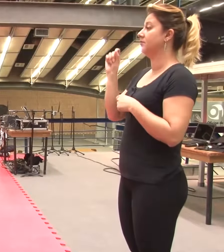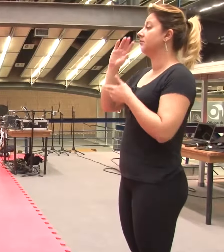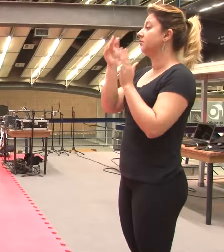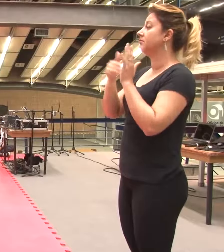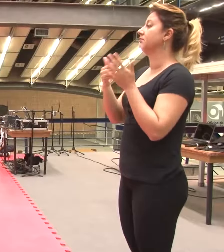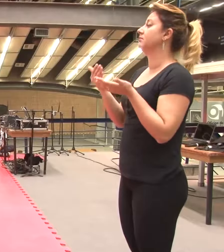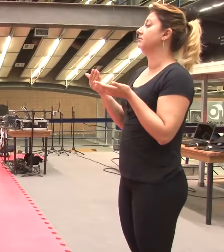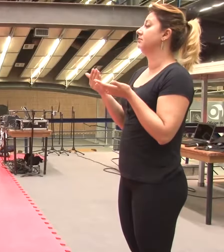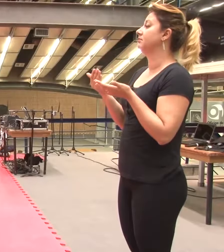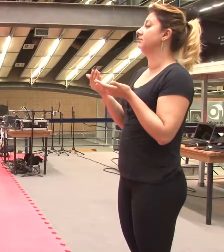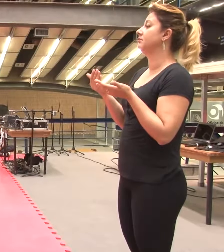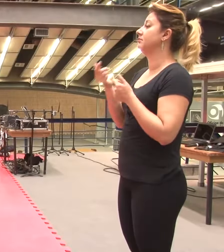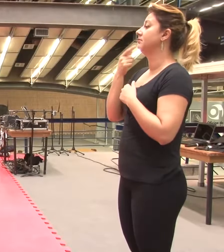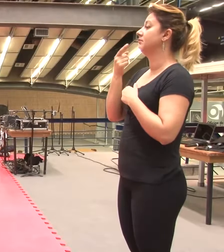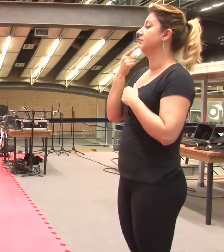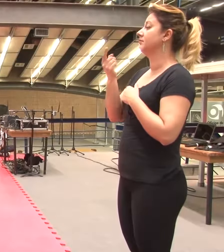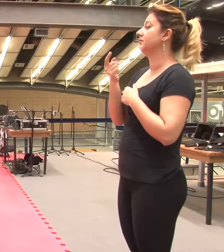coisa do,